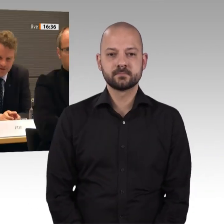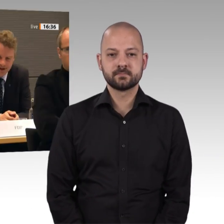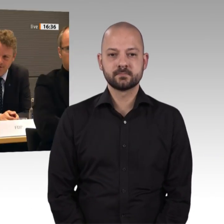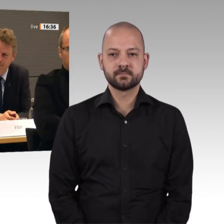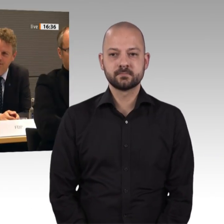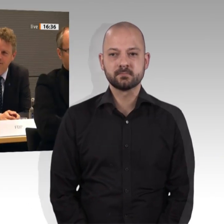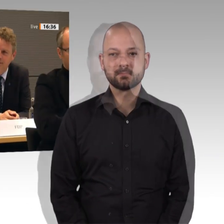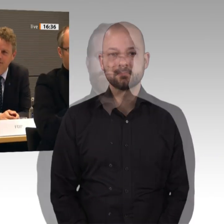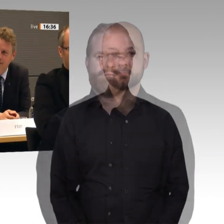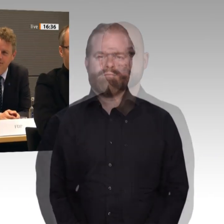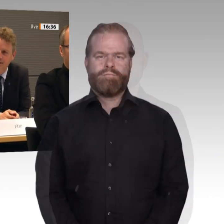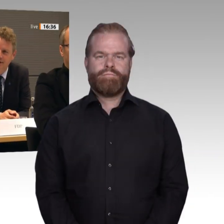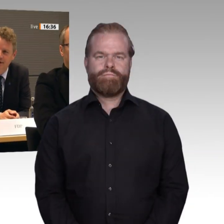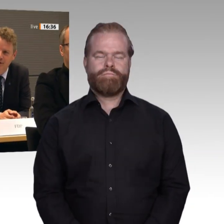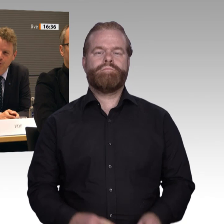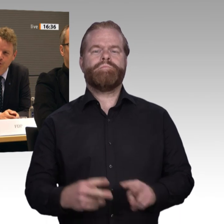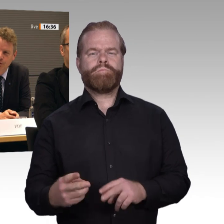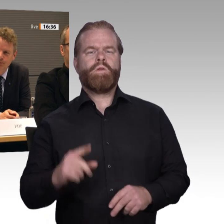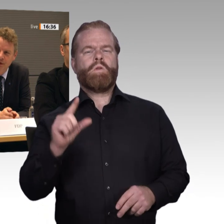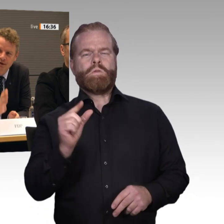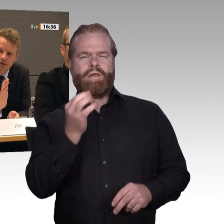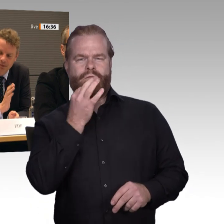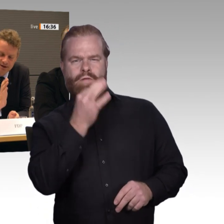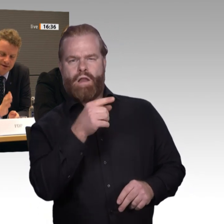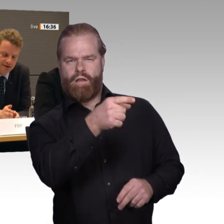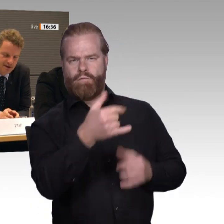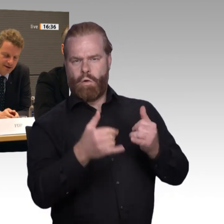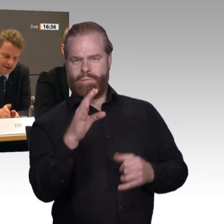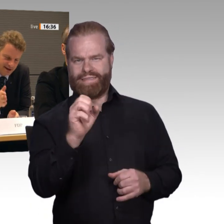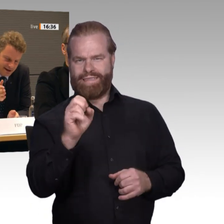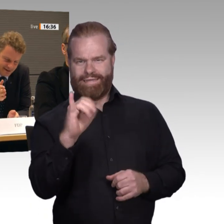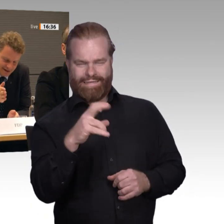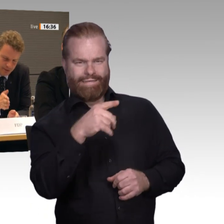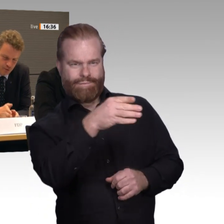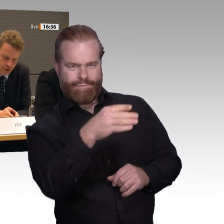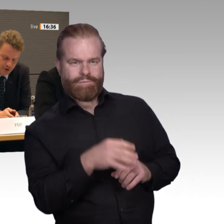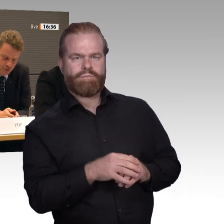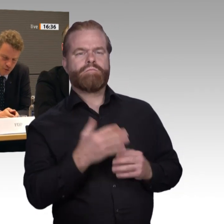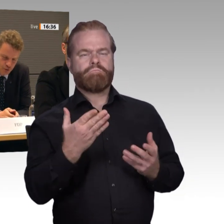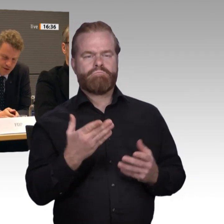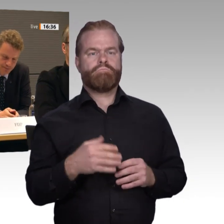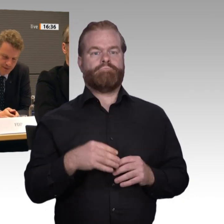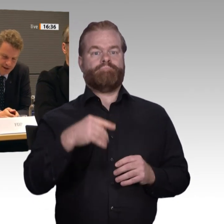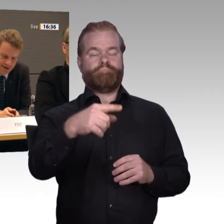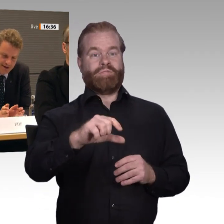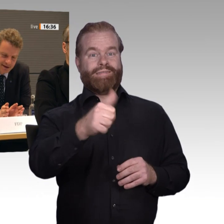haben zum 01.01.2020 die gravierenden Änderungen mit der gesamten